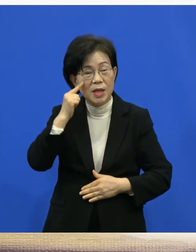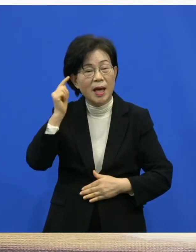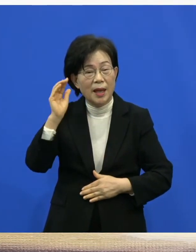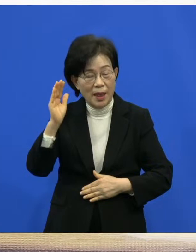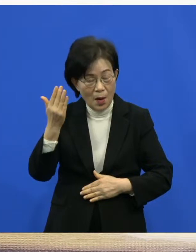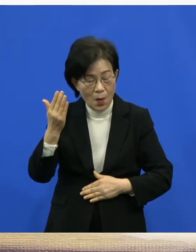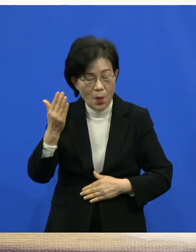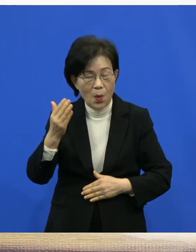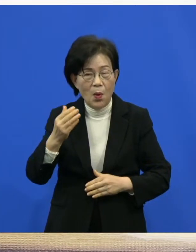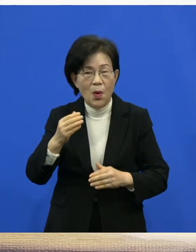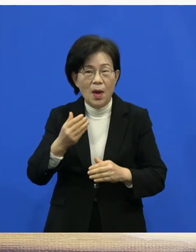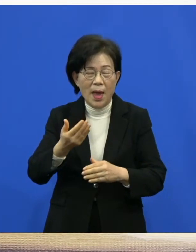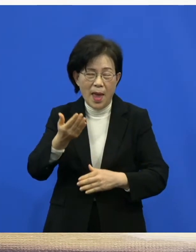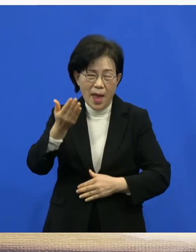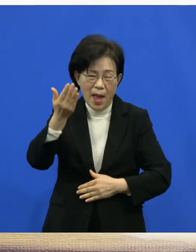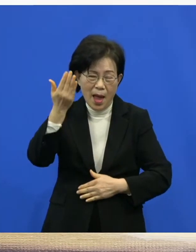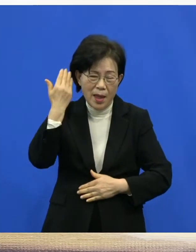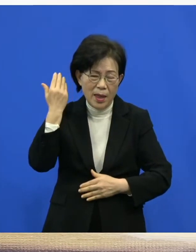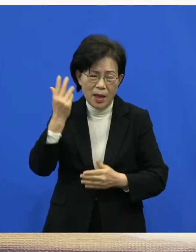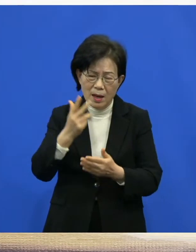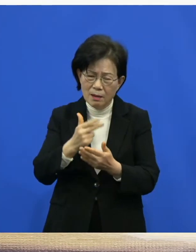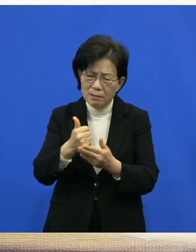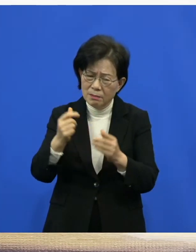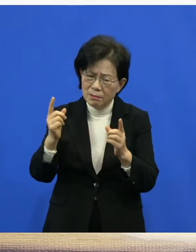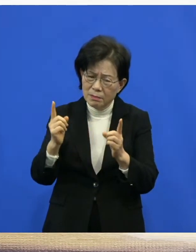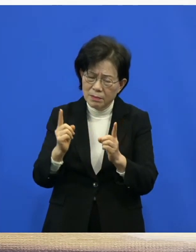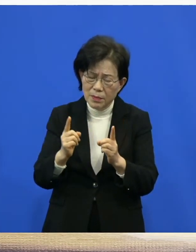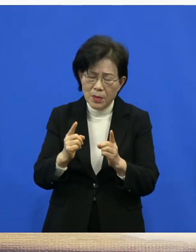그때 그곳에 어떻게 그분이 있었지?